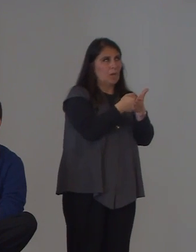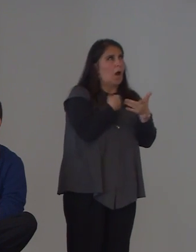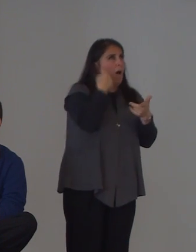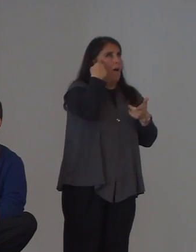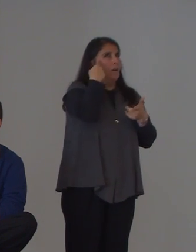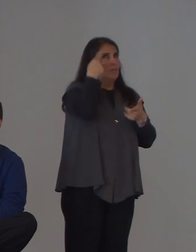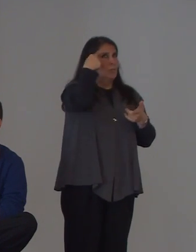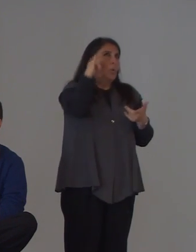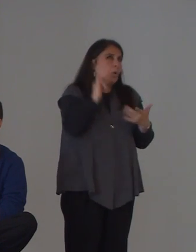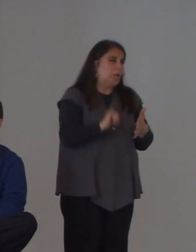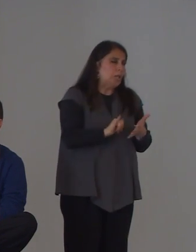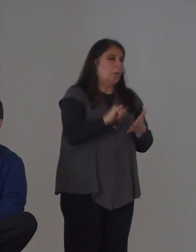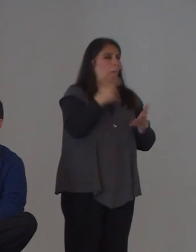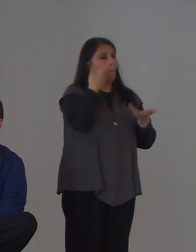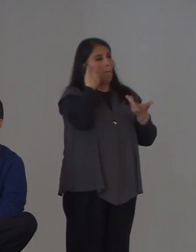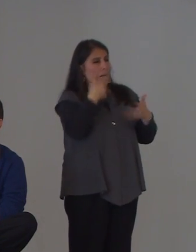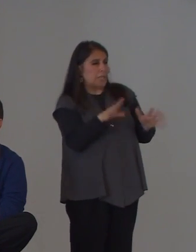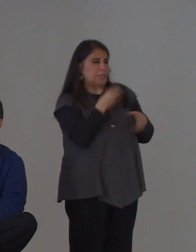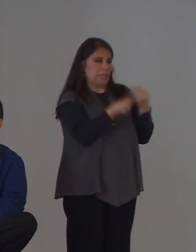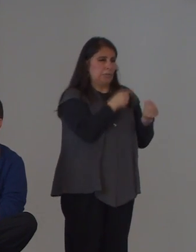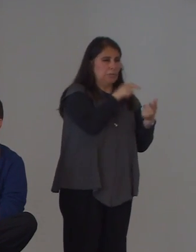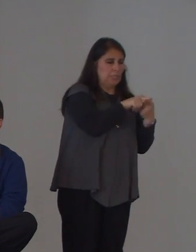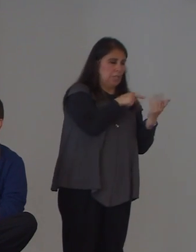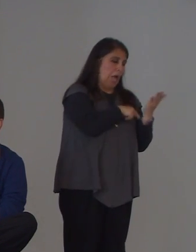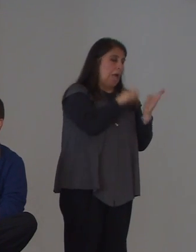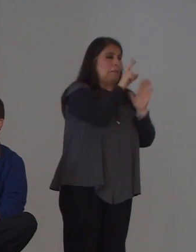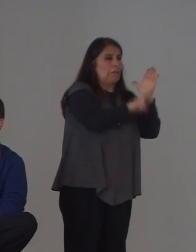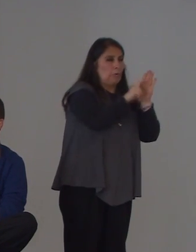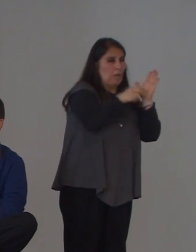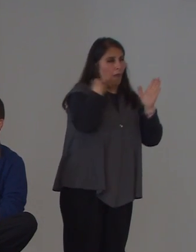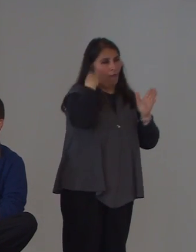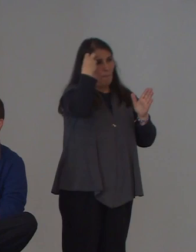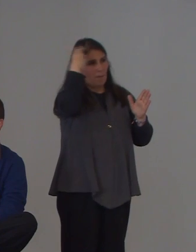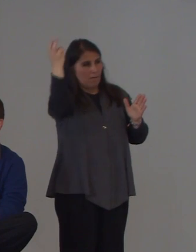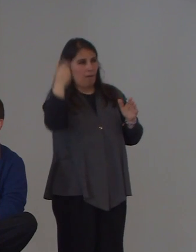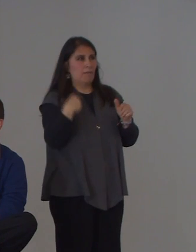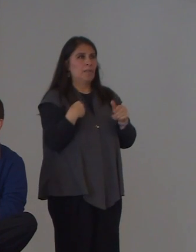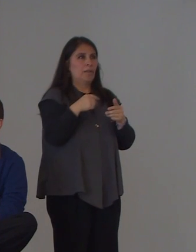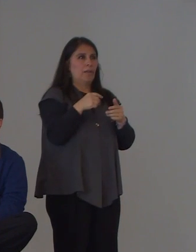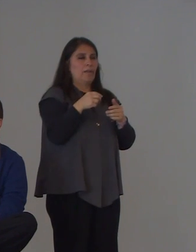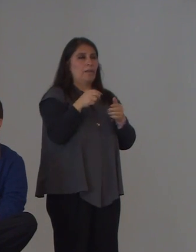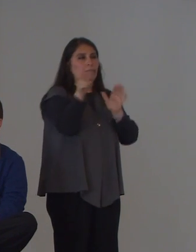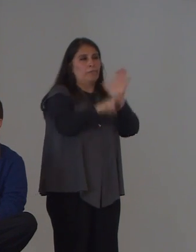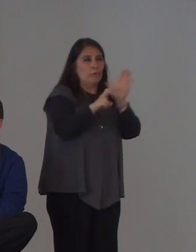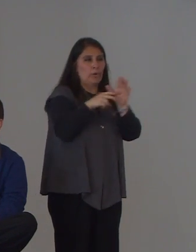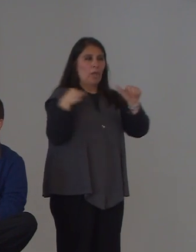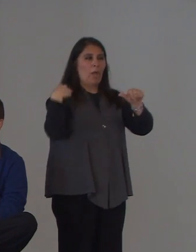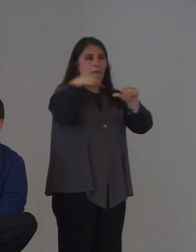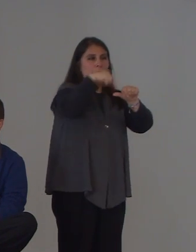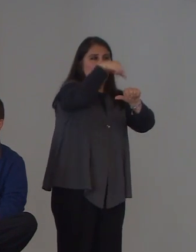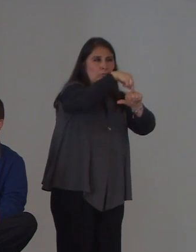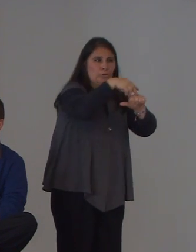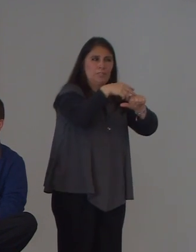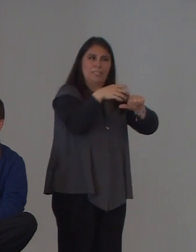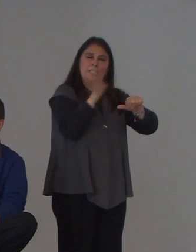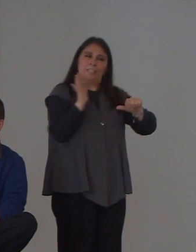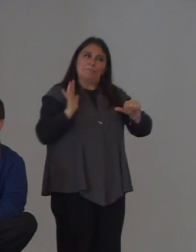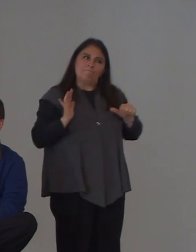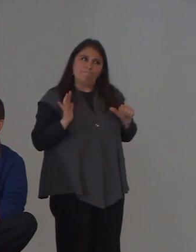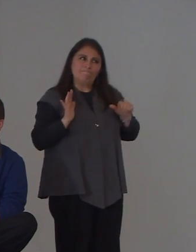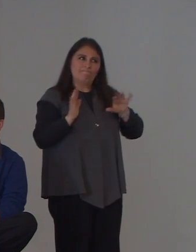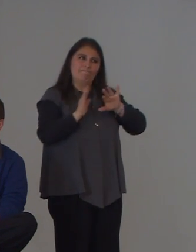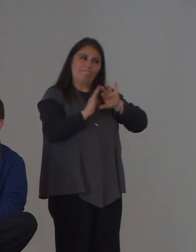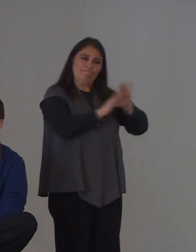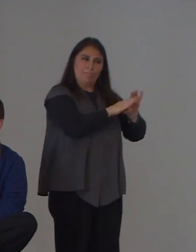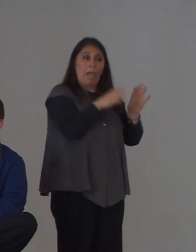parece. Dejamos atrás a toda la teoría pedagógica, lingüística. Decimos qué hacer. Por